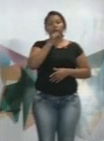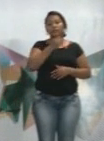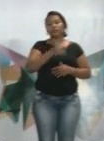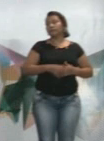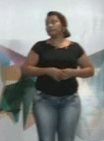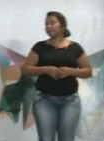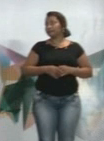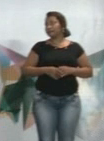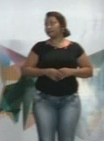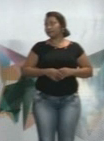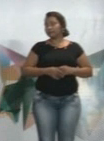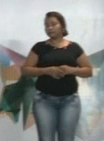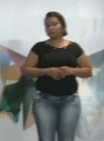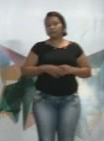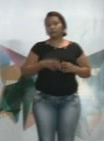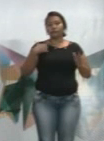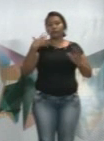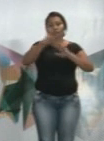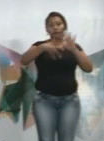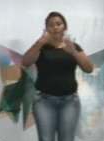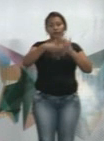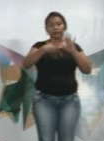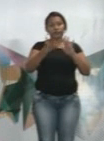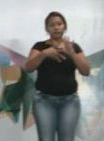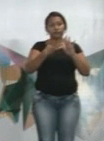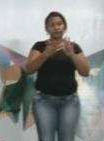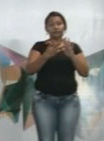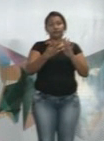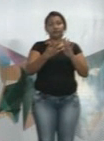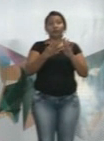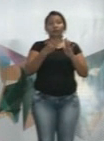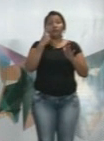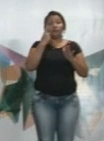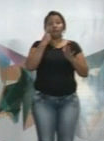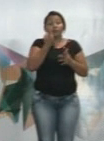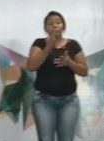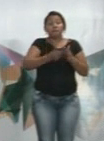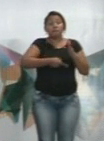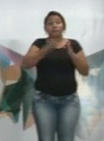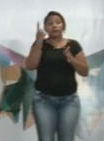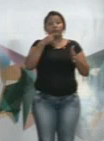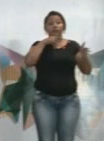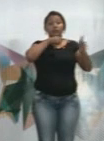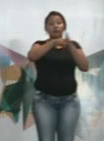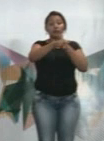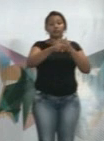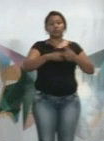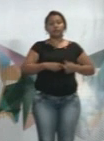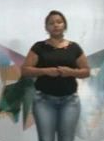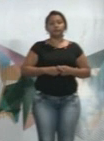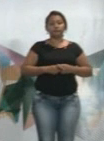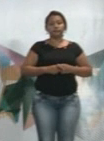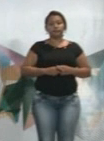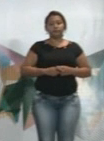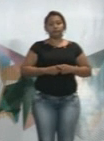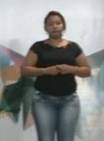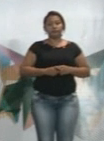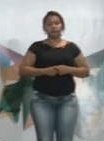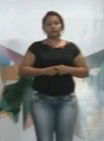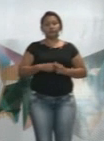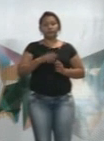adiante. A gente vai ter um outro textozinho aqui, vamos pulá-lo. Passar direto aqui para a questão. Que é também do mesmo...